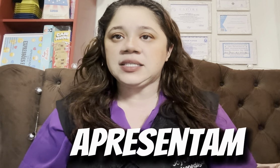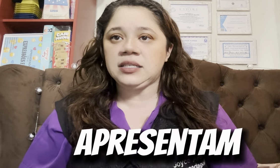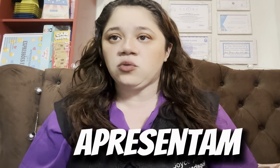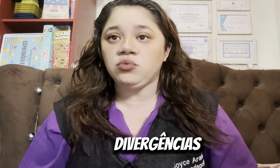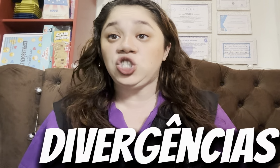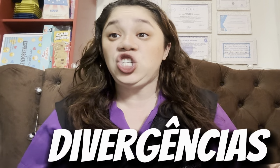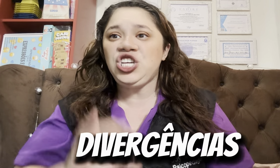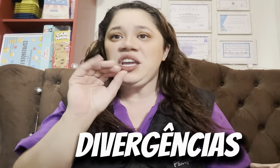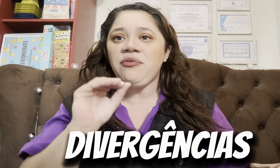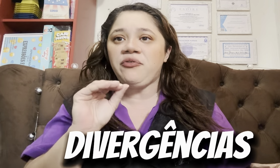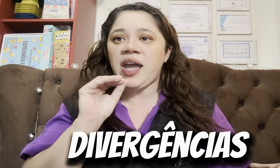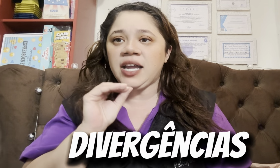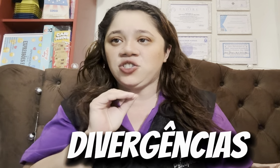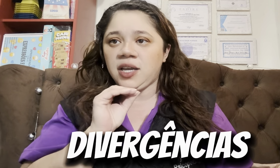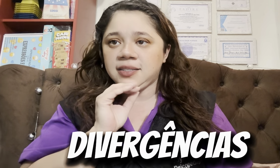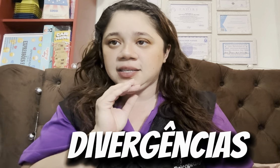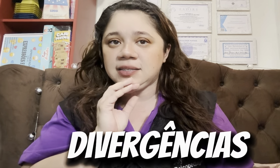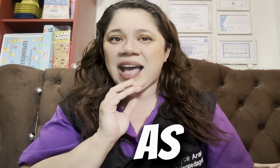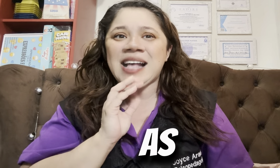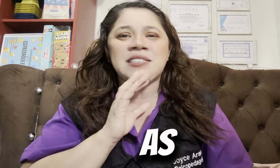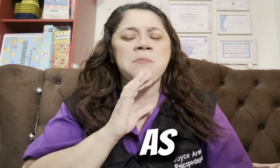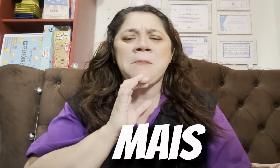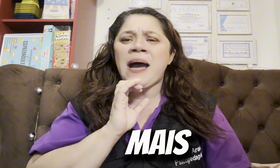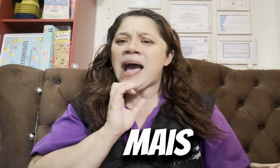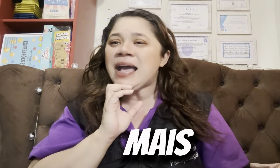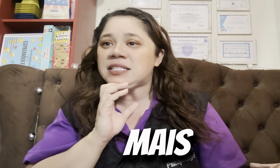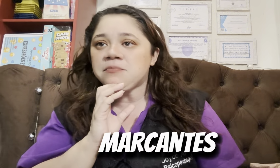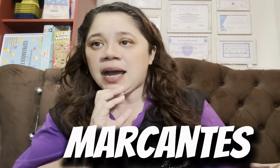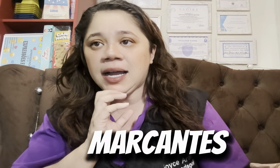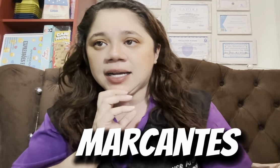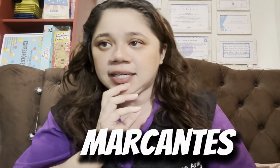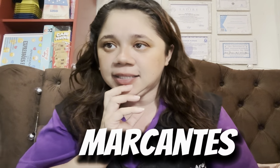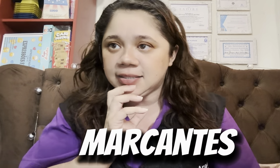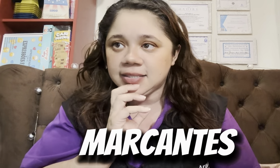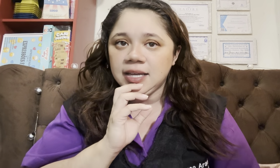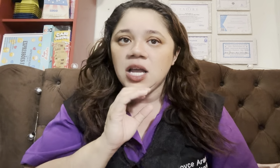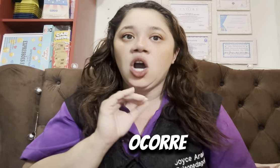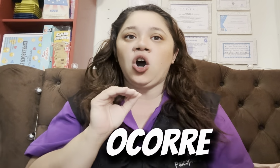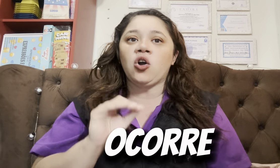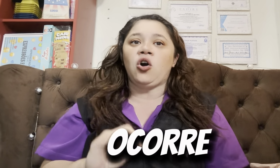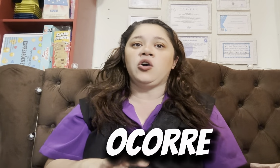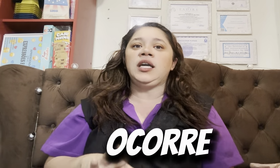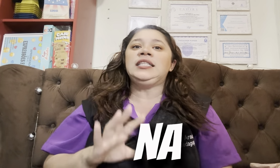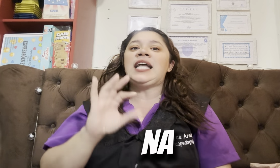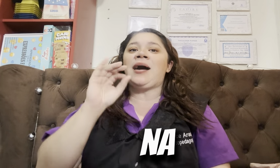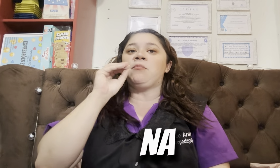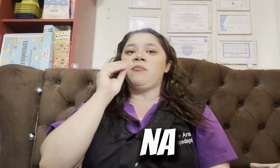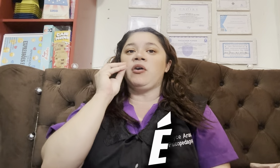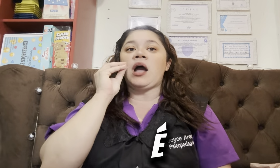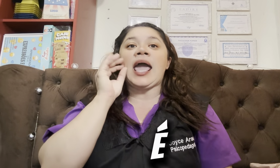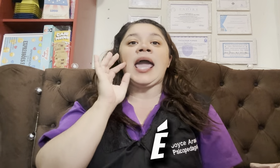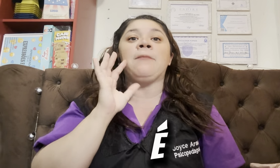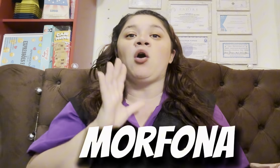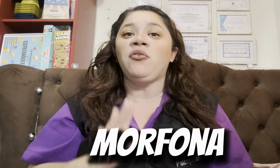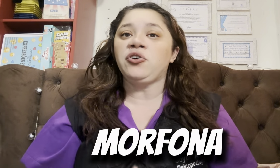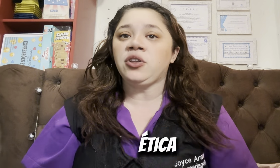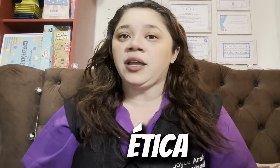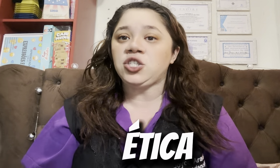apresentam divergências, as mais marcantes, ocorrem na morfonética